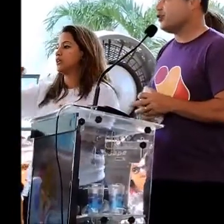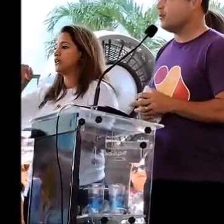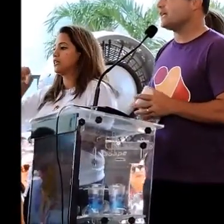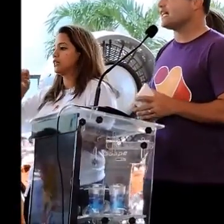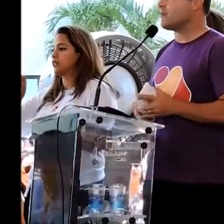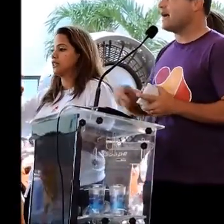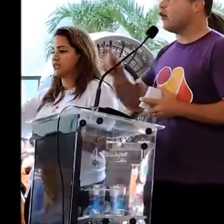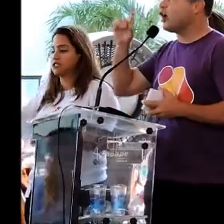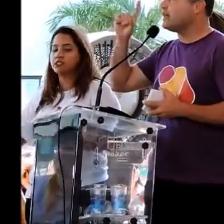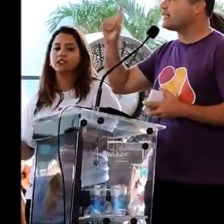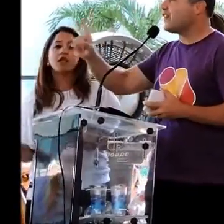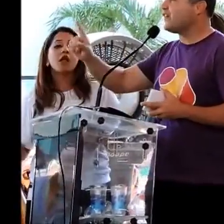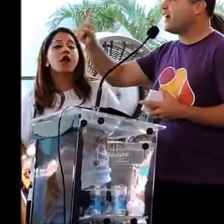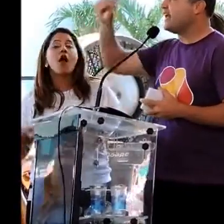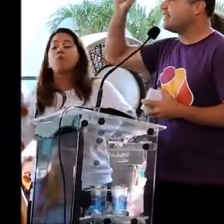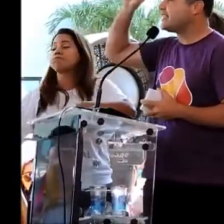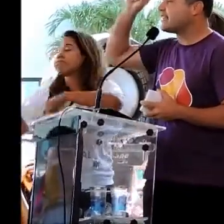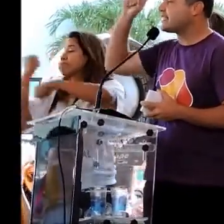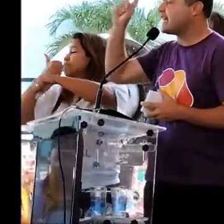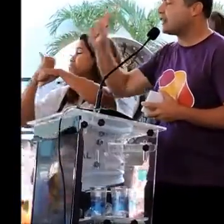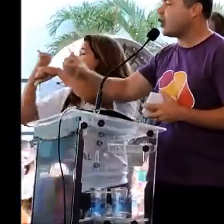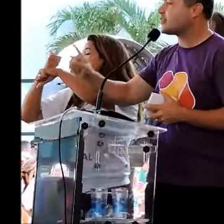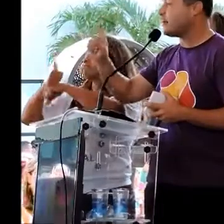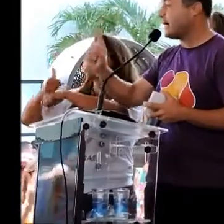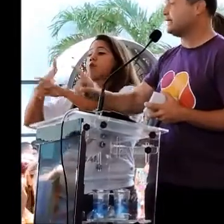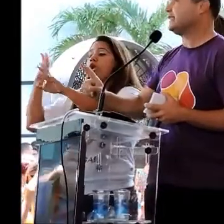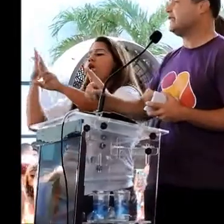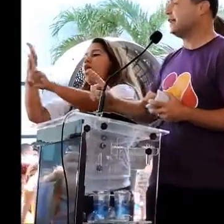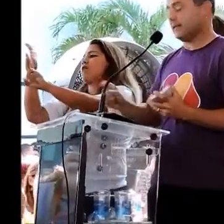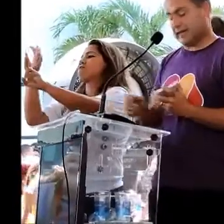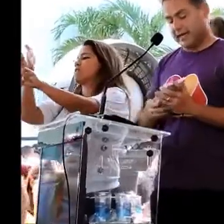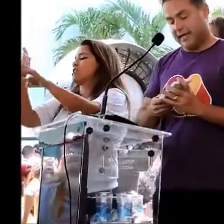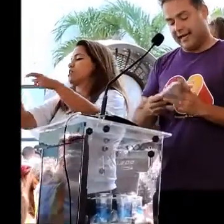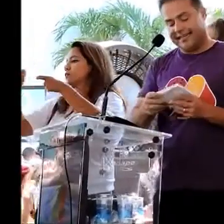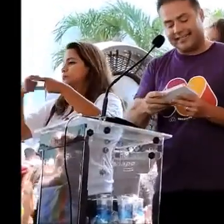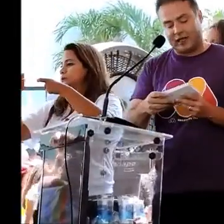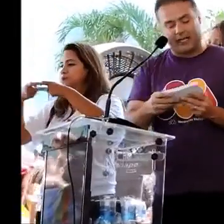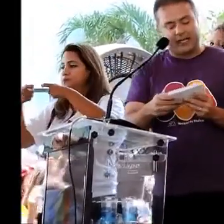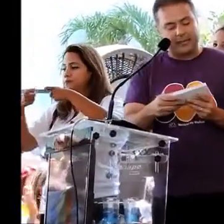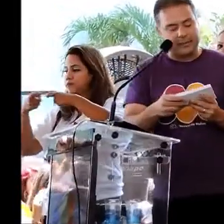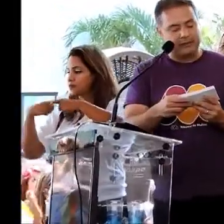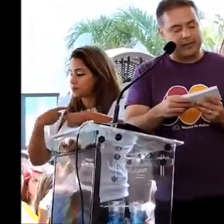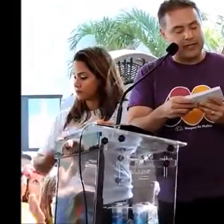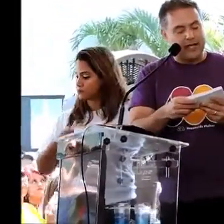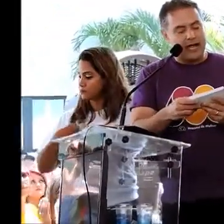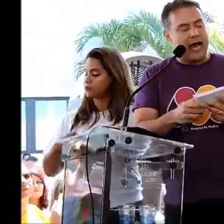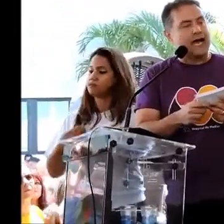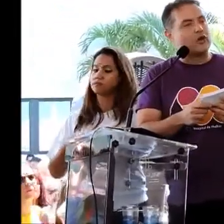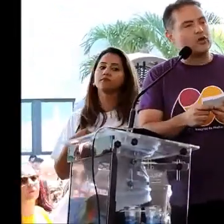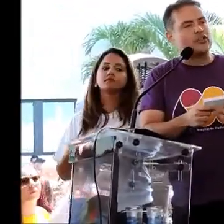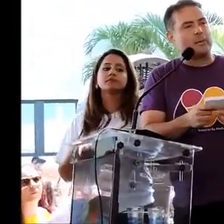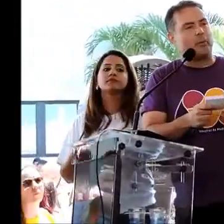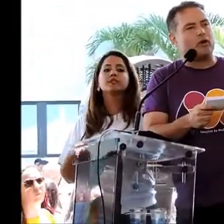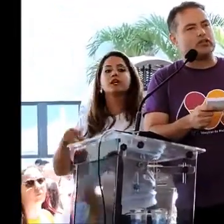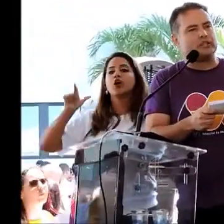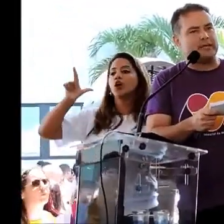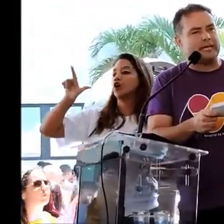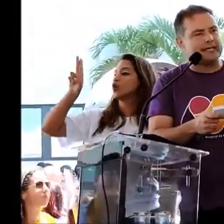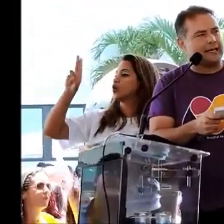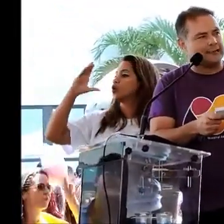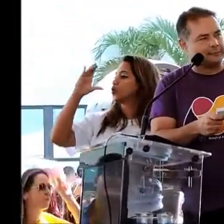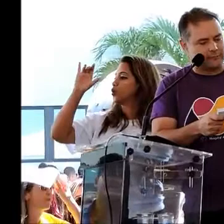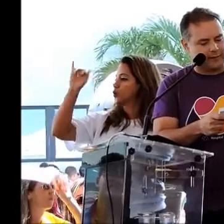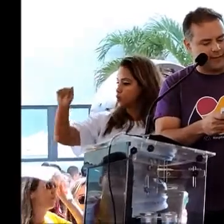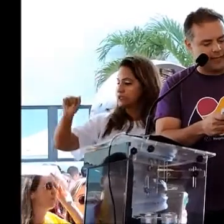Silveira, uma das maiores referências da nossa medicina, que estão aqui. A Lúcia Pontes